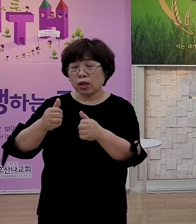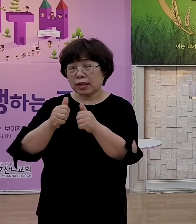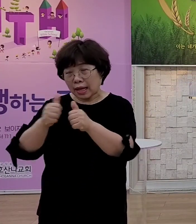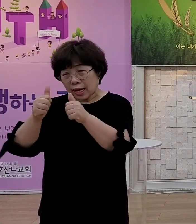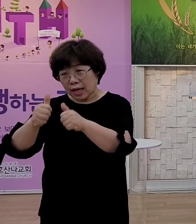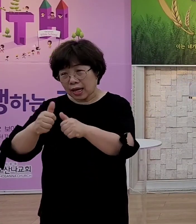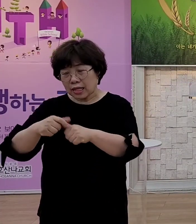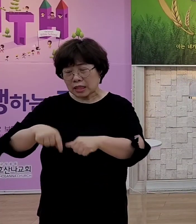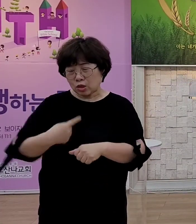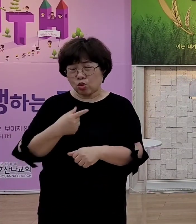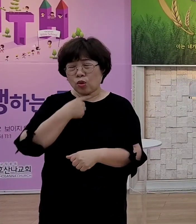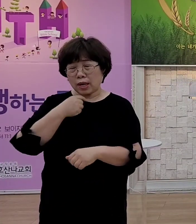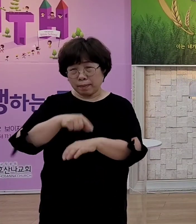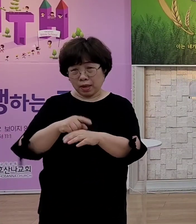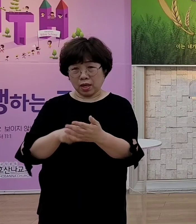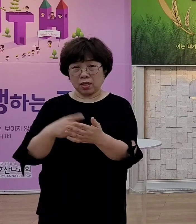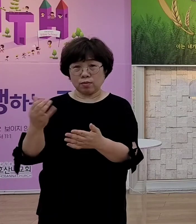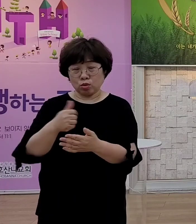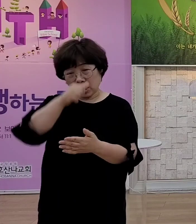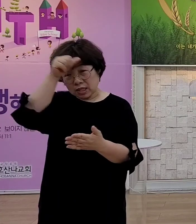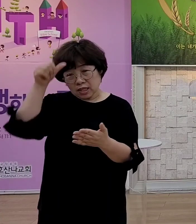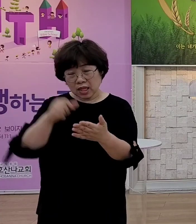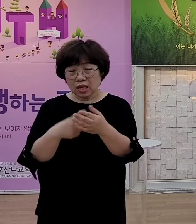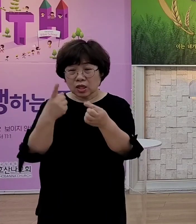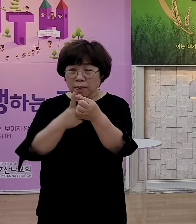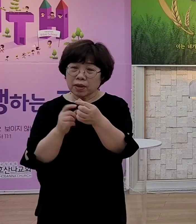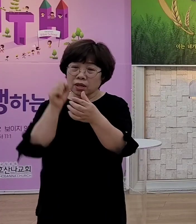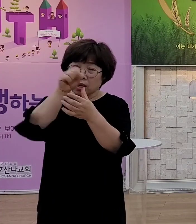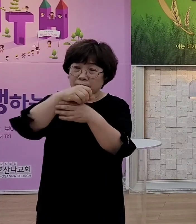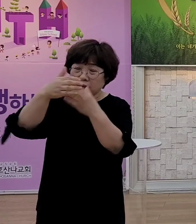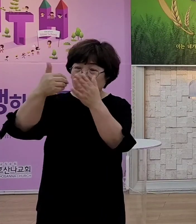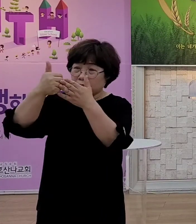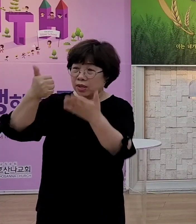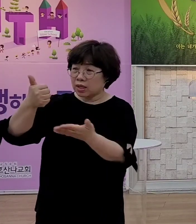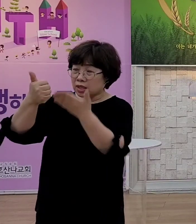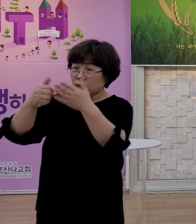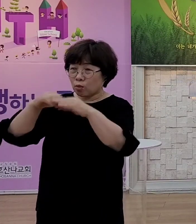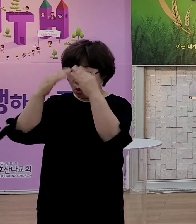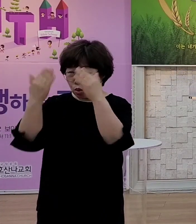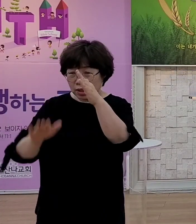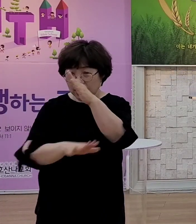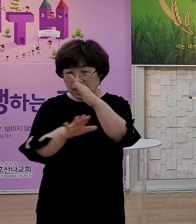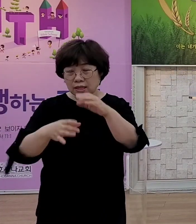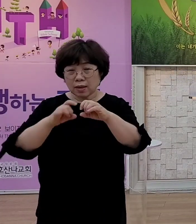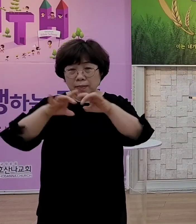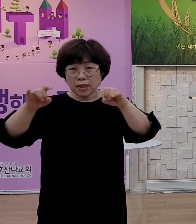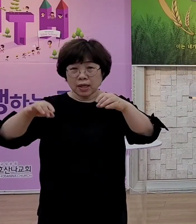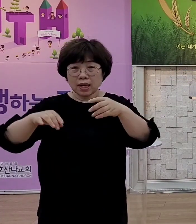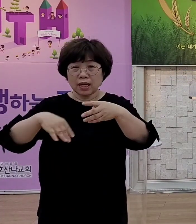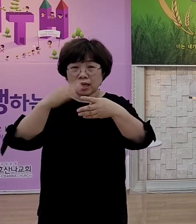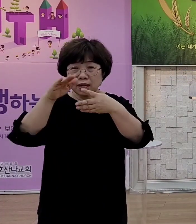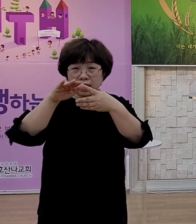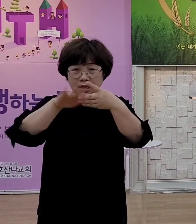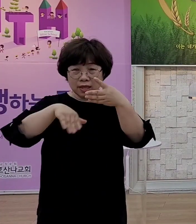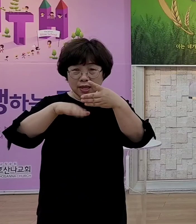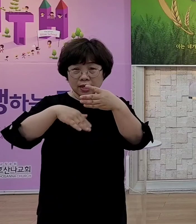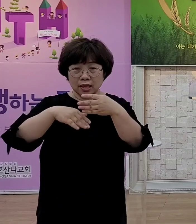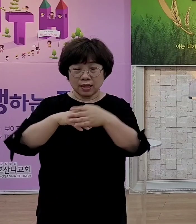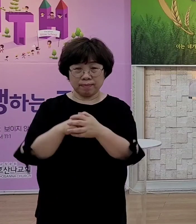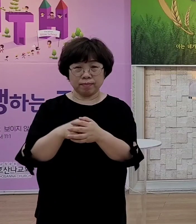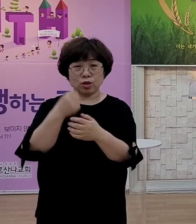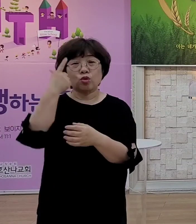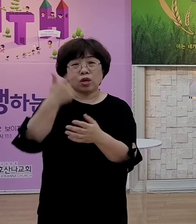자원하는 마음으로 우리 인생의 첫 열매를 드린 모든 가정마다 남은 하반기 여러분 이제